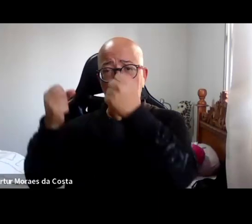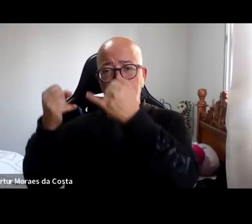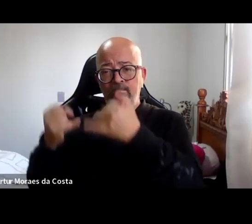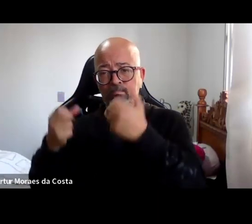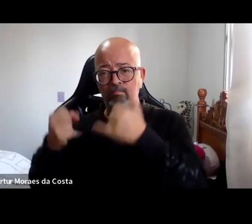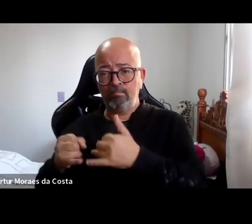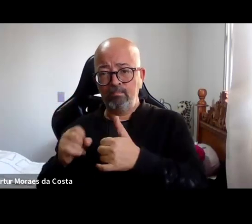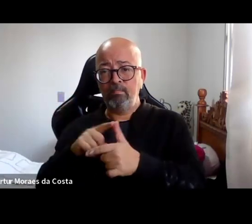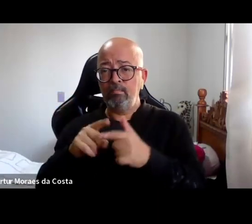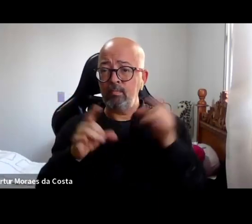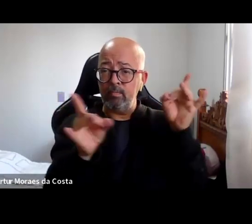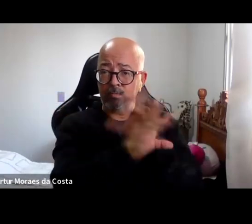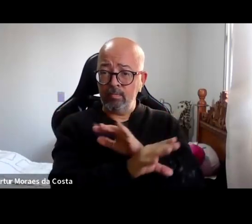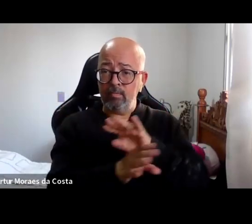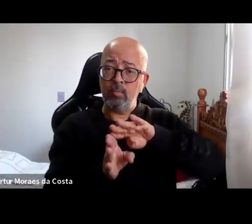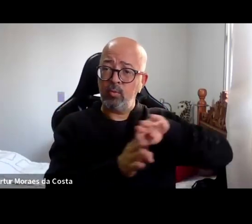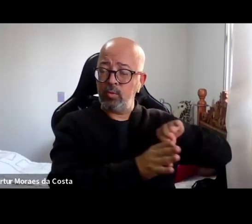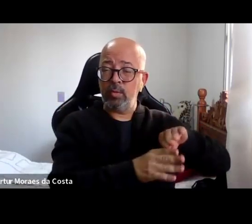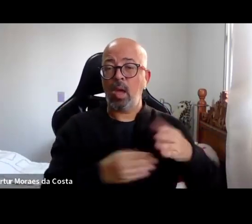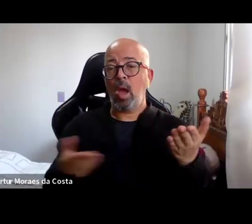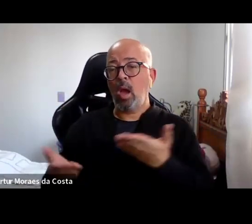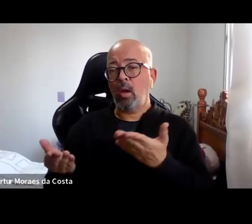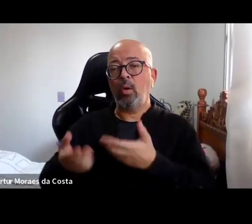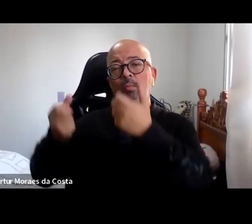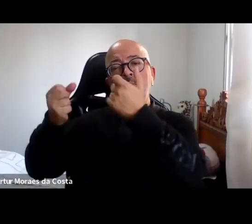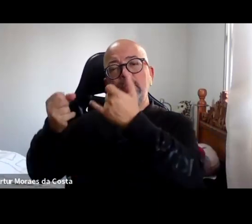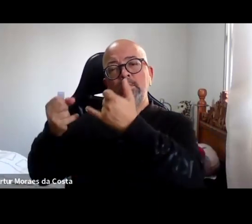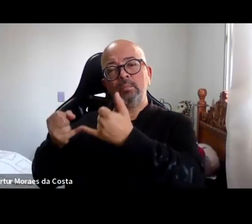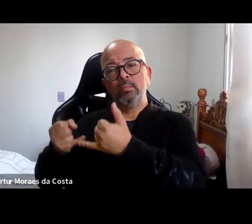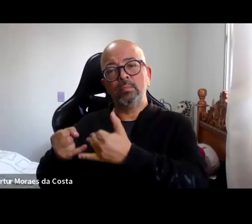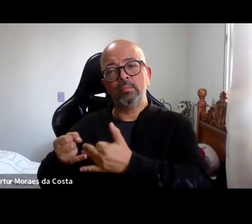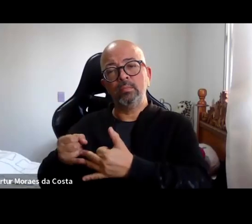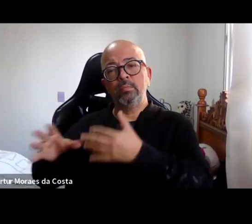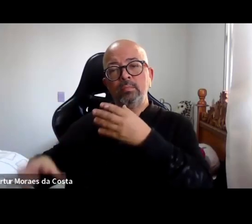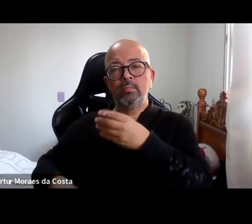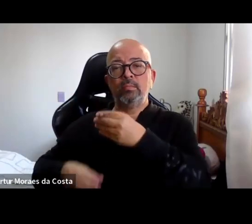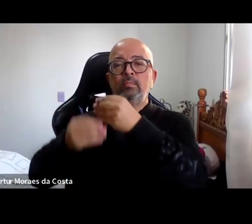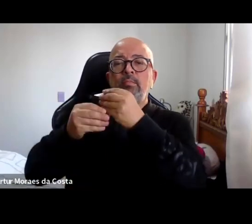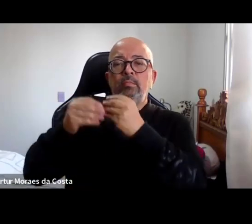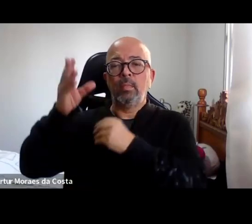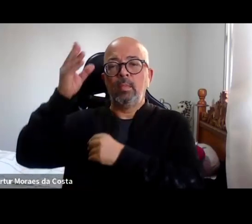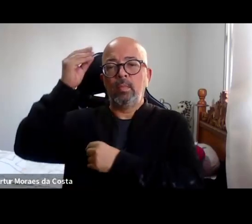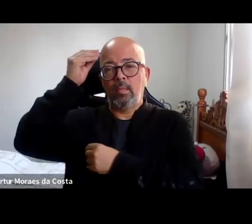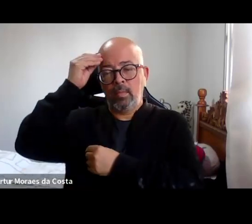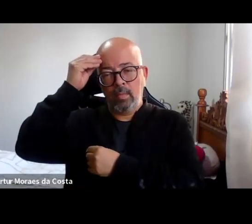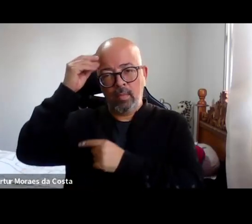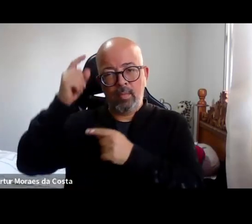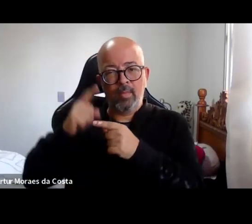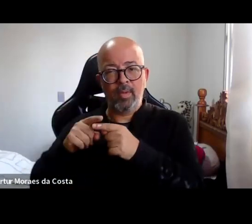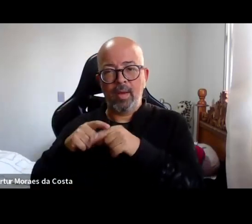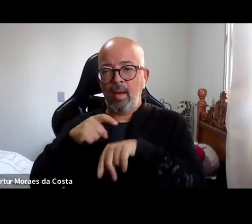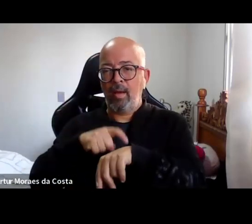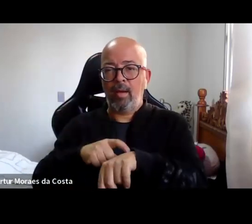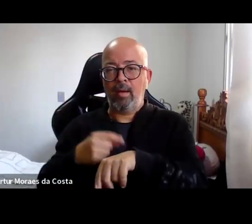sordociega a comprender mucho mejor lo que sucedió en el espacio de interpretación a eso Nosotros le llamamos